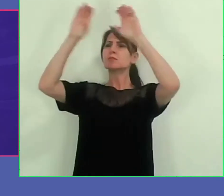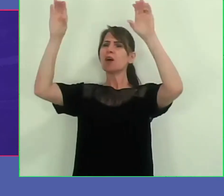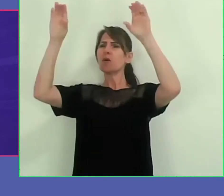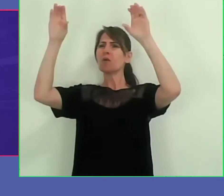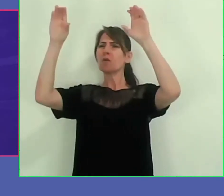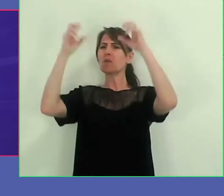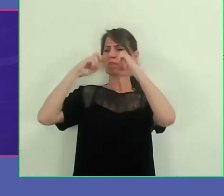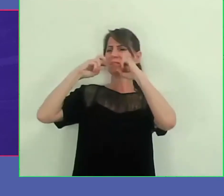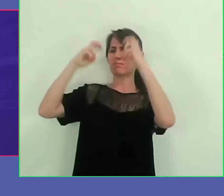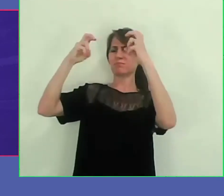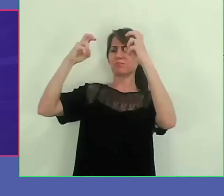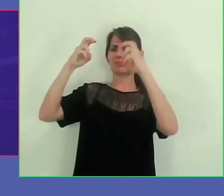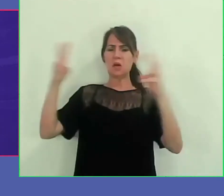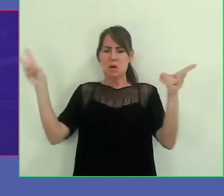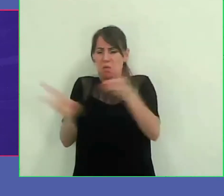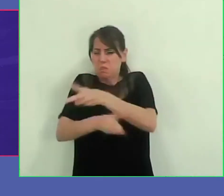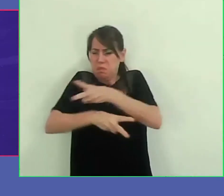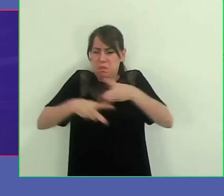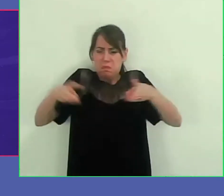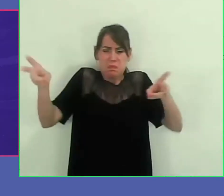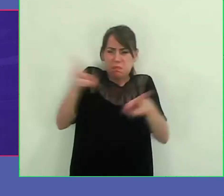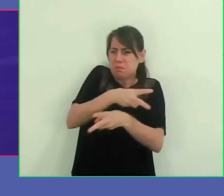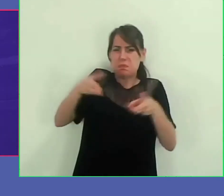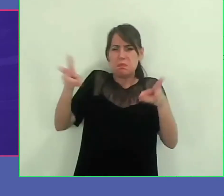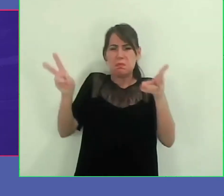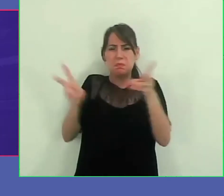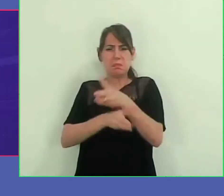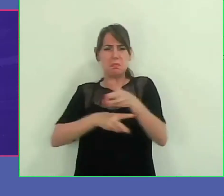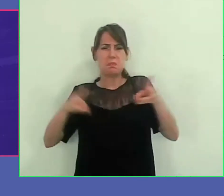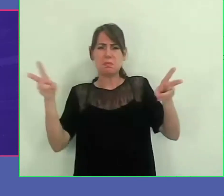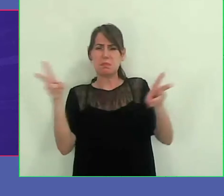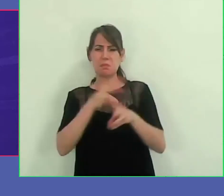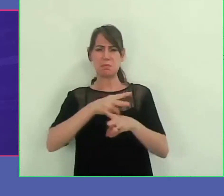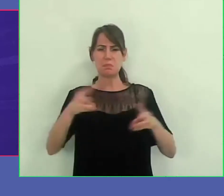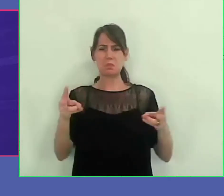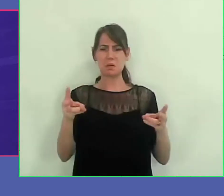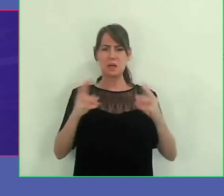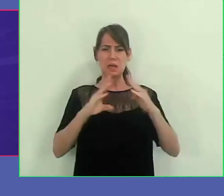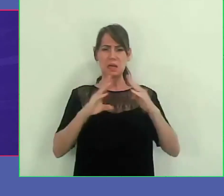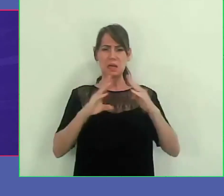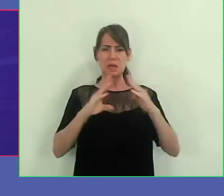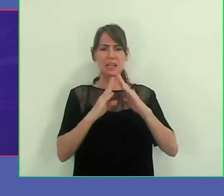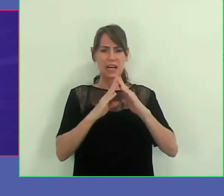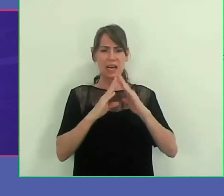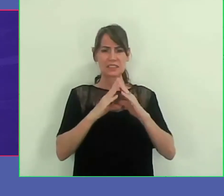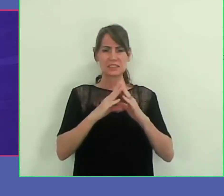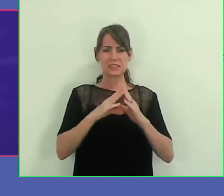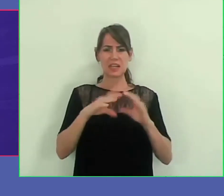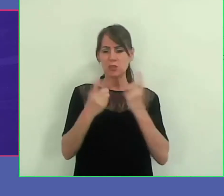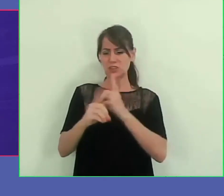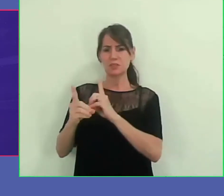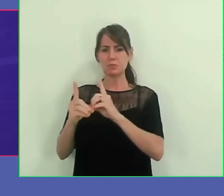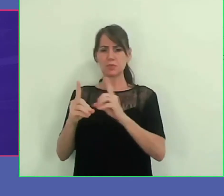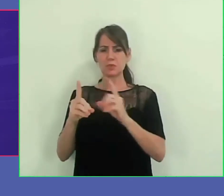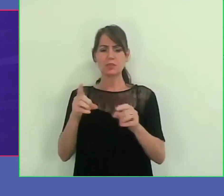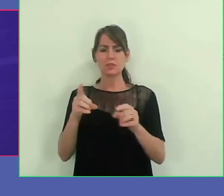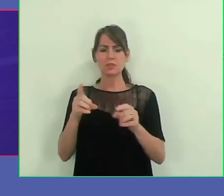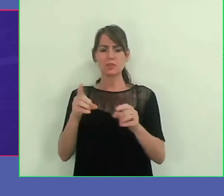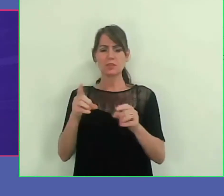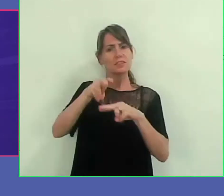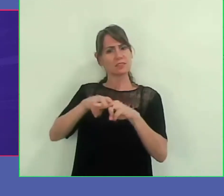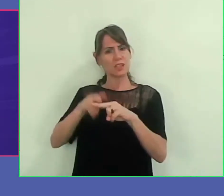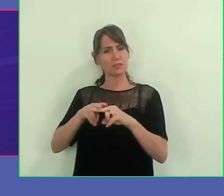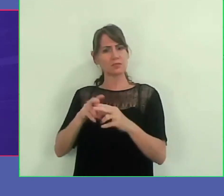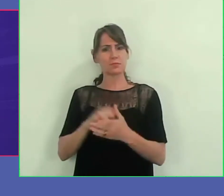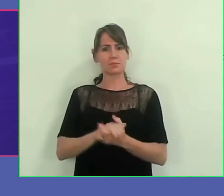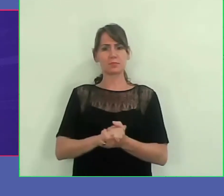vento impetuoso, e encheu toda a casa onde estavam assentados. E apareceram, distribuídas entre